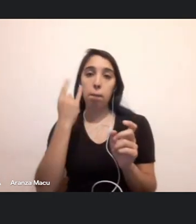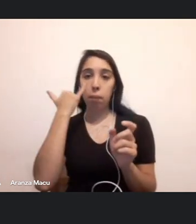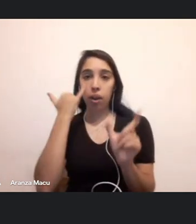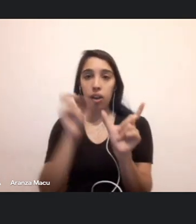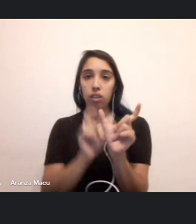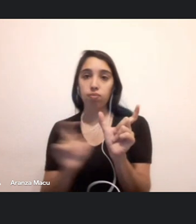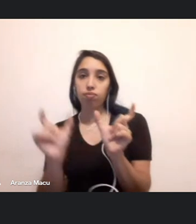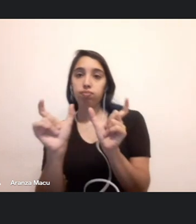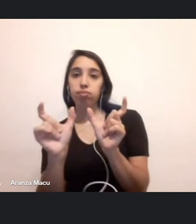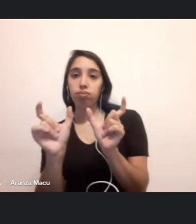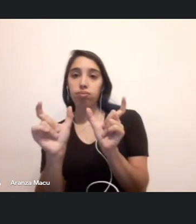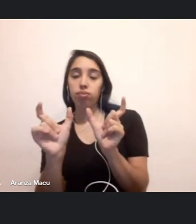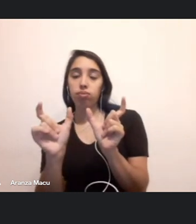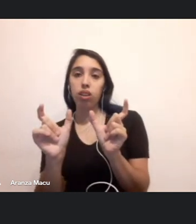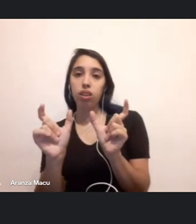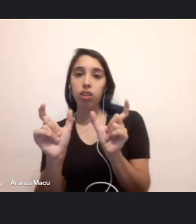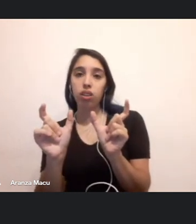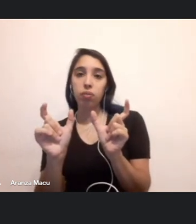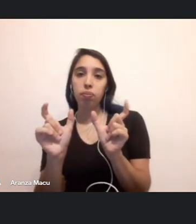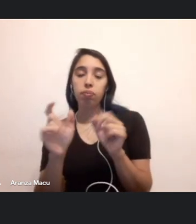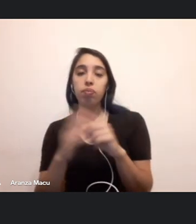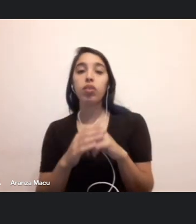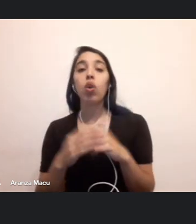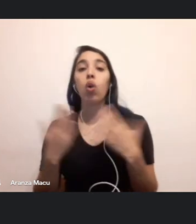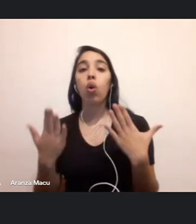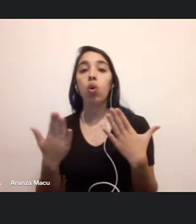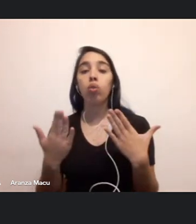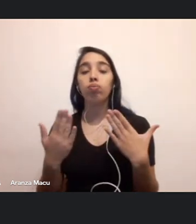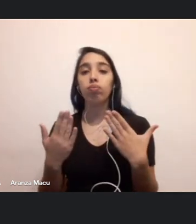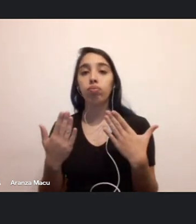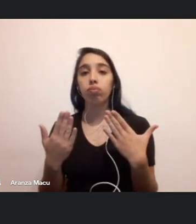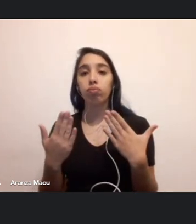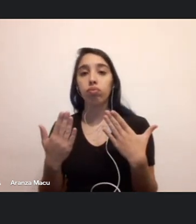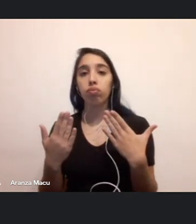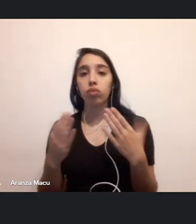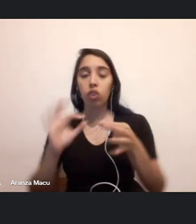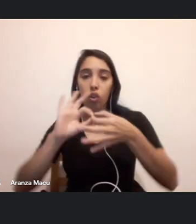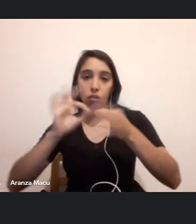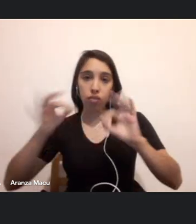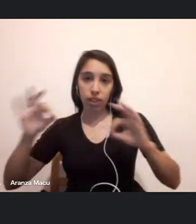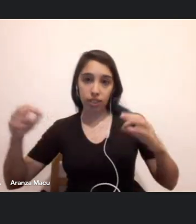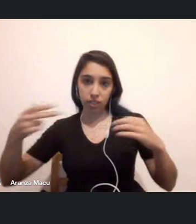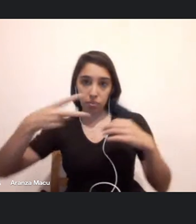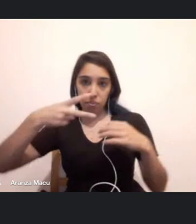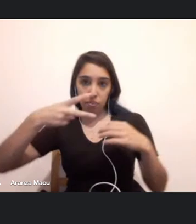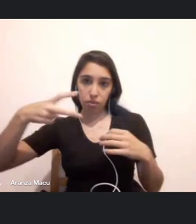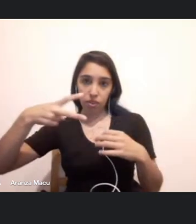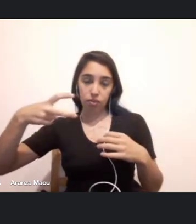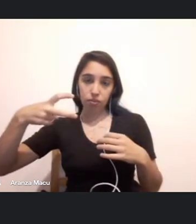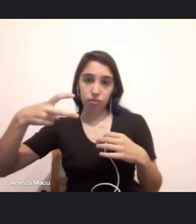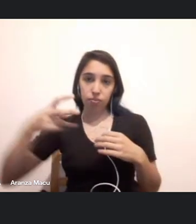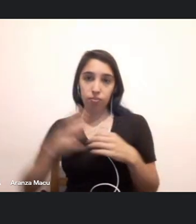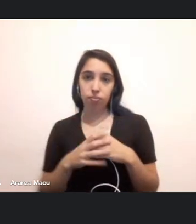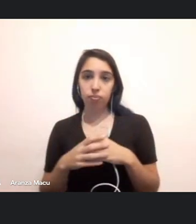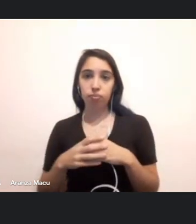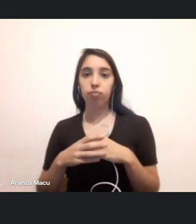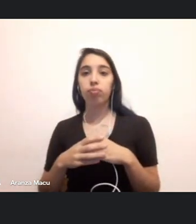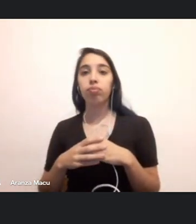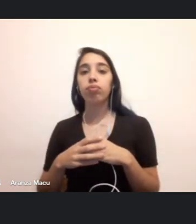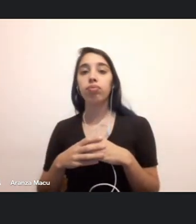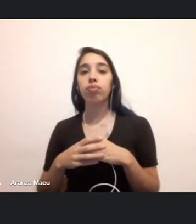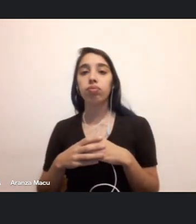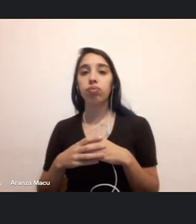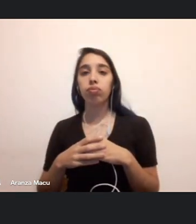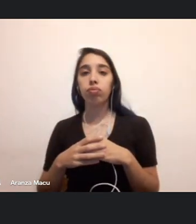a, no lo hemos visto. O cuando está como frase verbal, ¿sí? Que está andoendo.